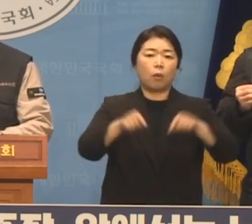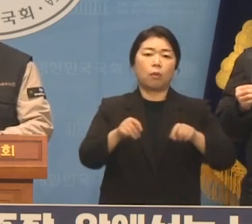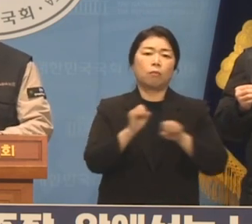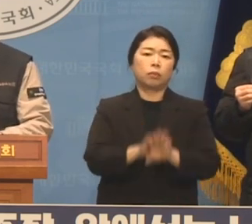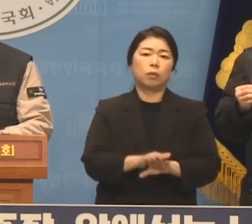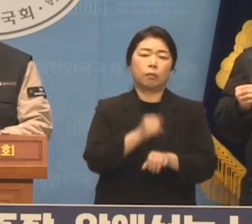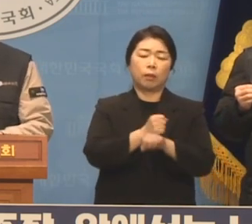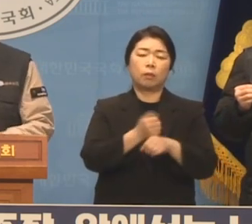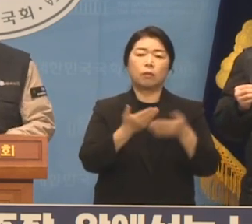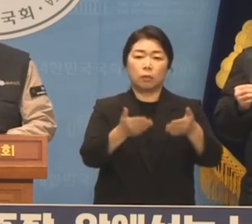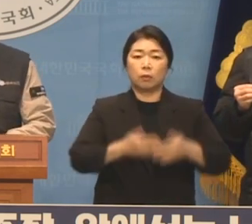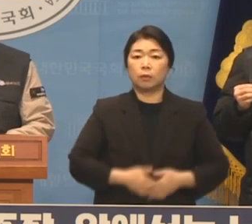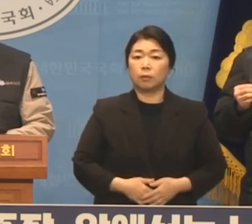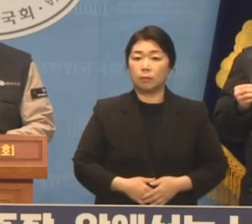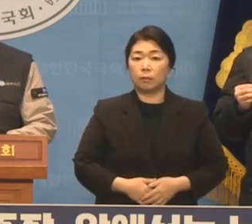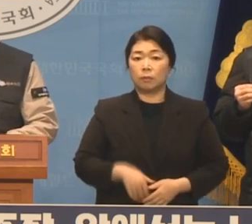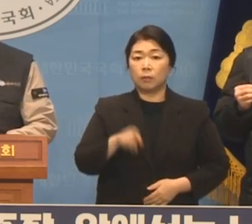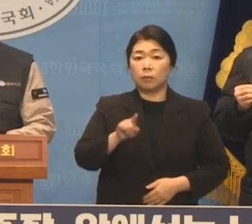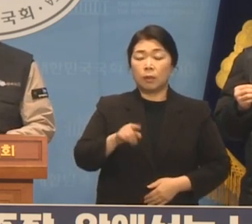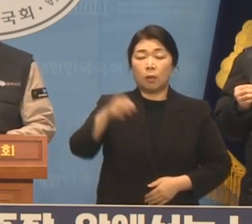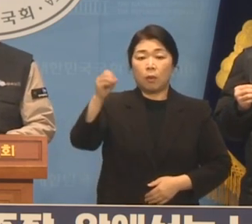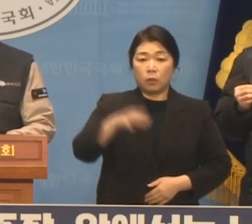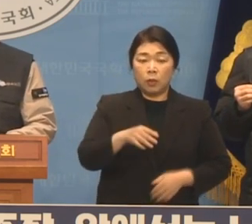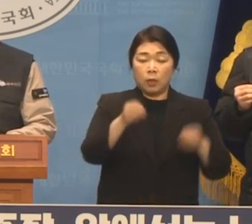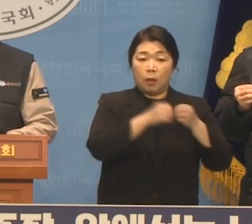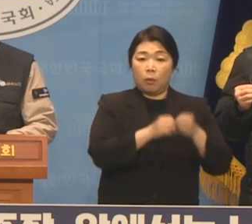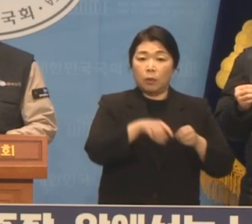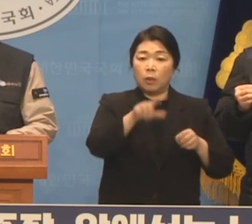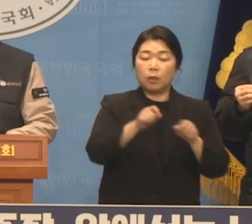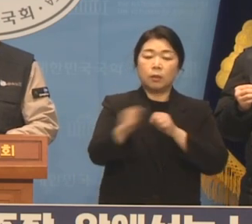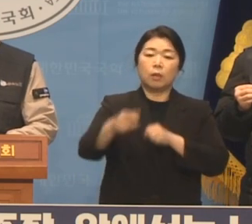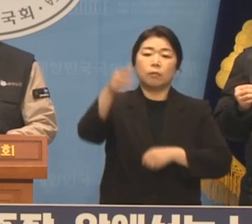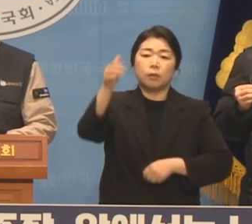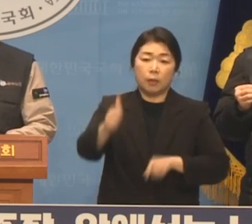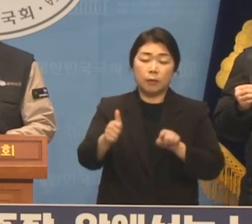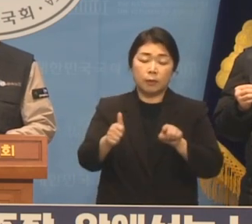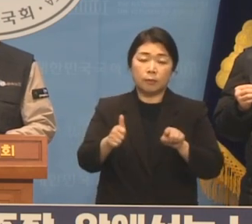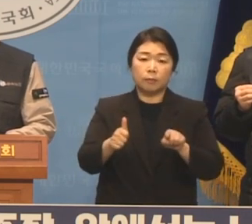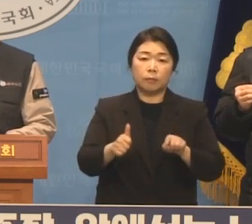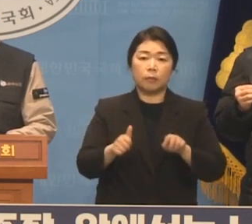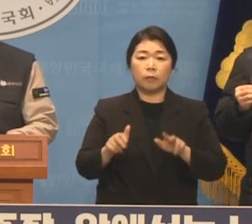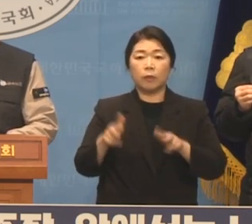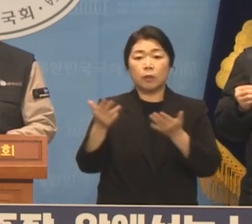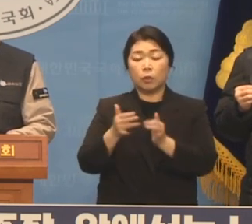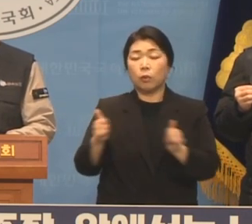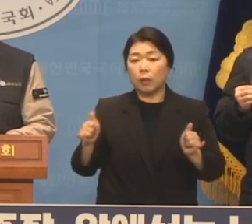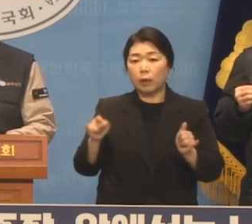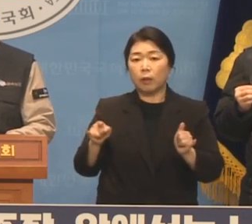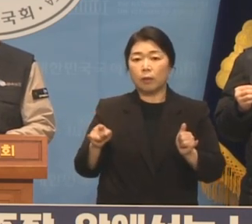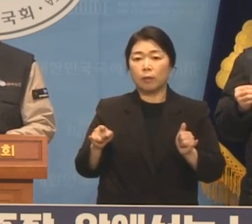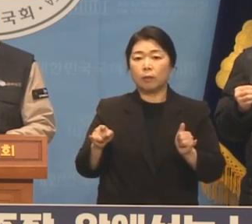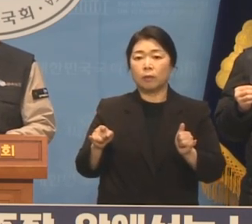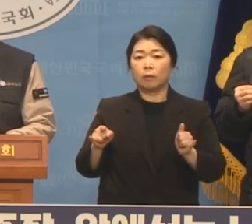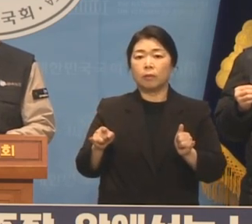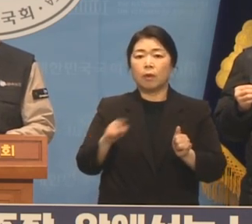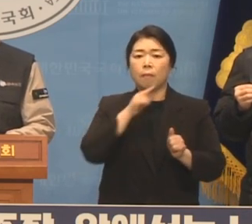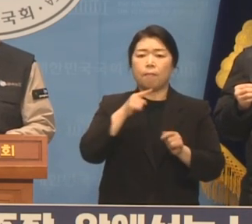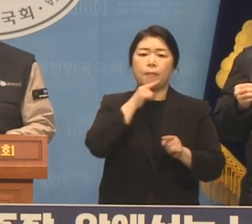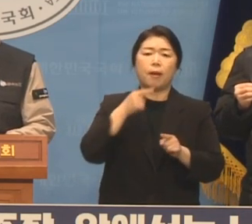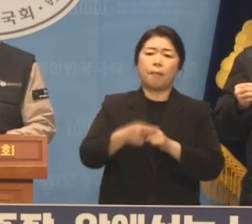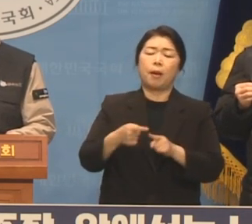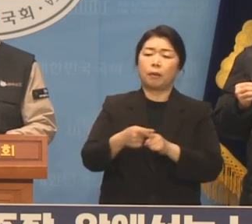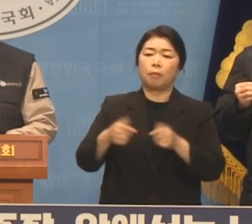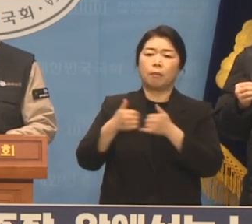엎어버리고 있습니다. 이는 광주, 창원 등 지점의 지점장들은 직원에게 반말, 폭언,